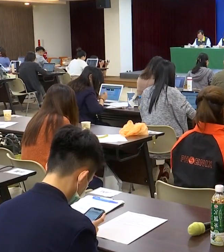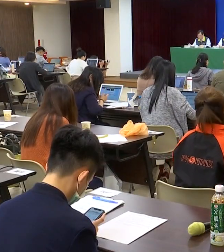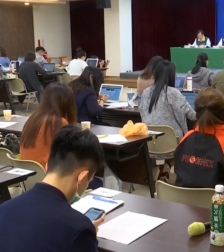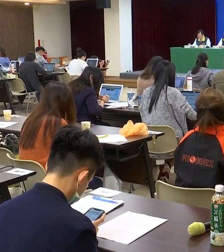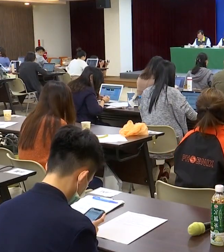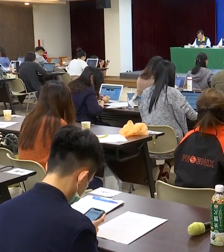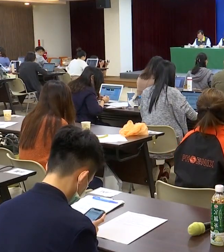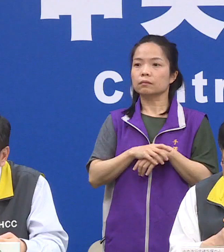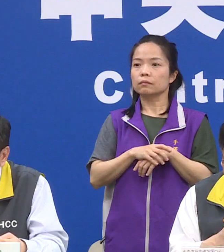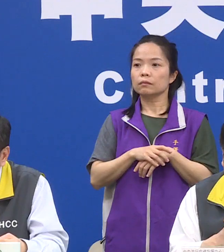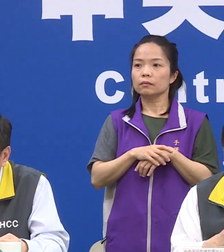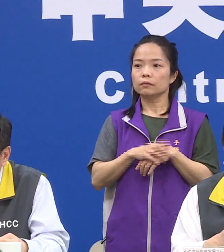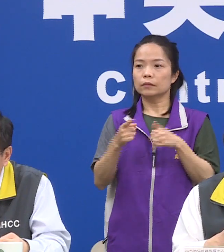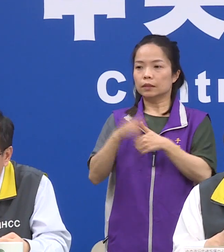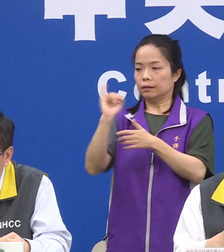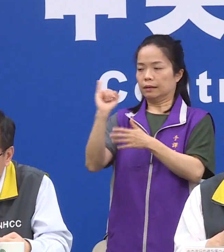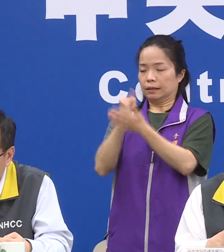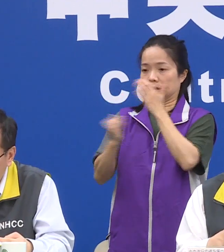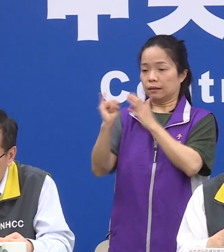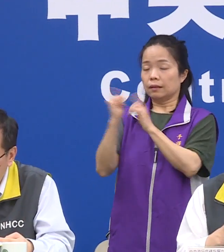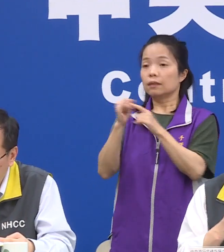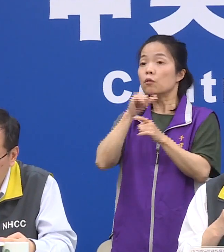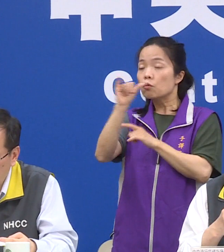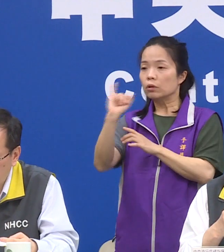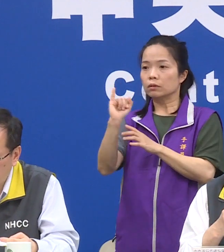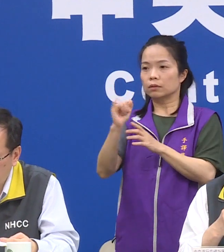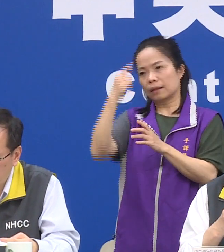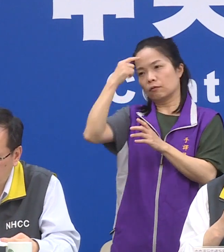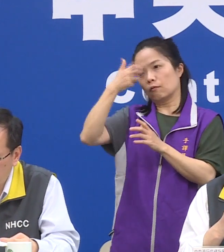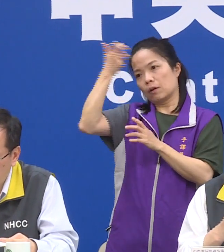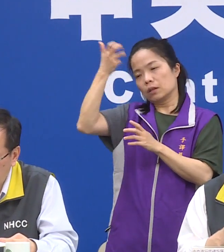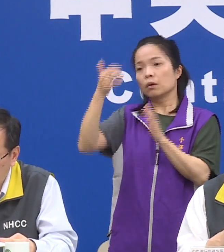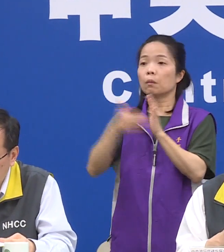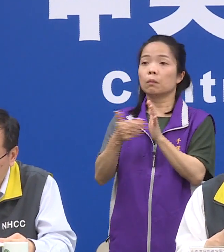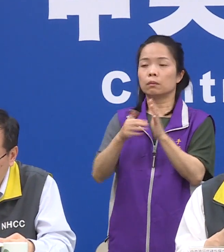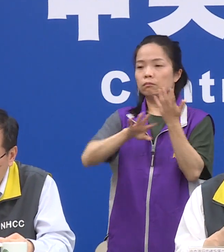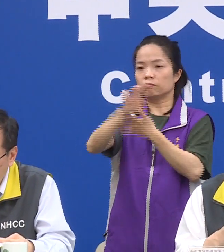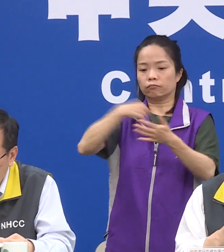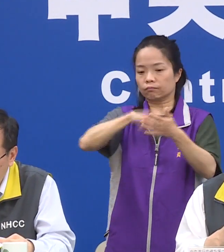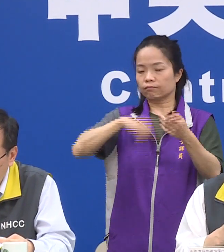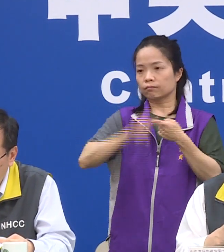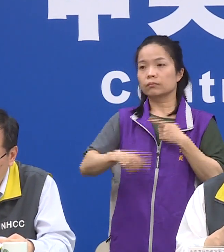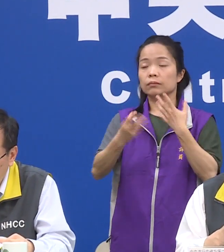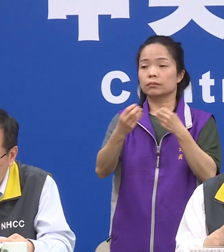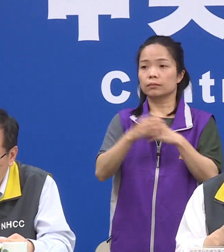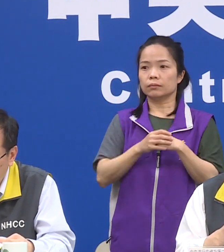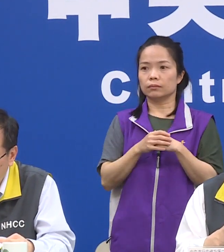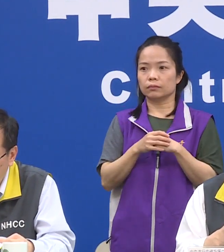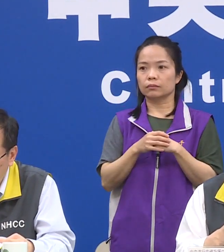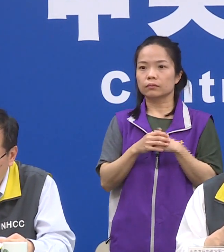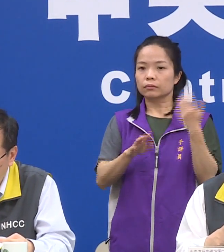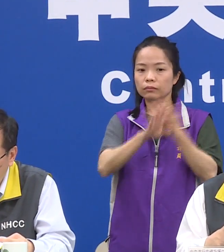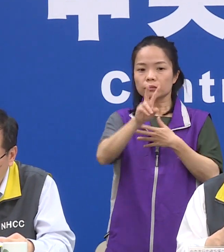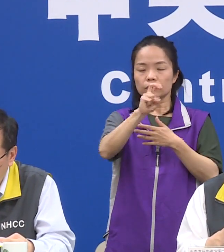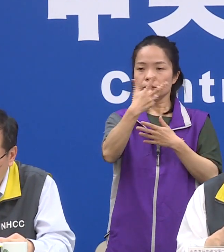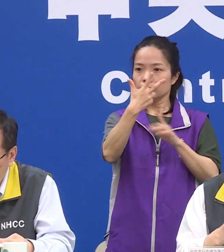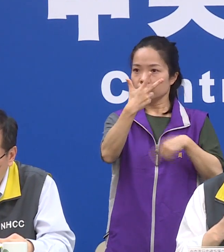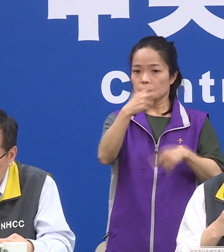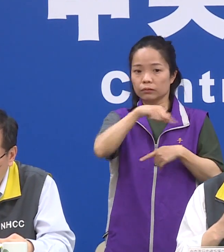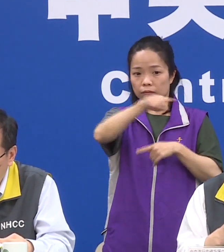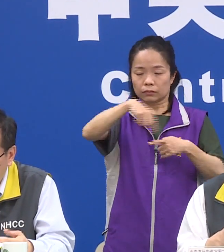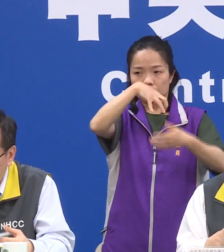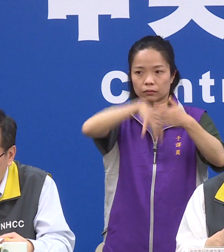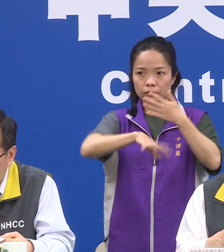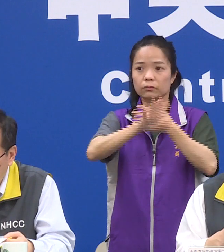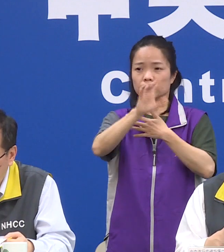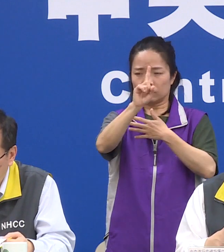长周志浩表示，跟案205同行的人数有27名，同行者有一位曾经出现咳嗽及喉咙痛症